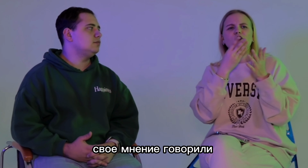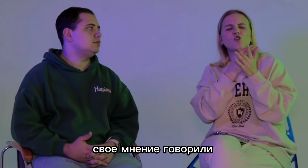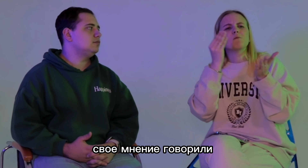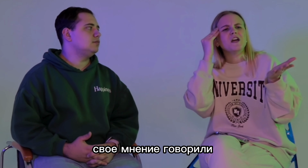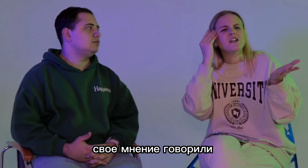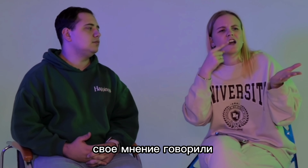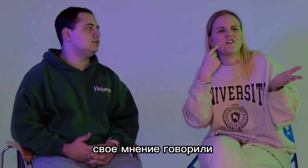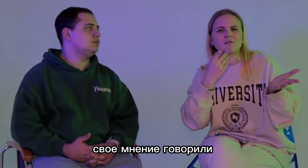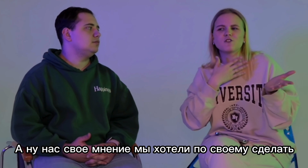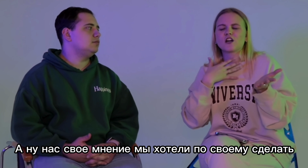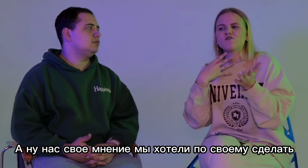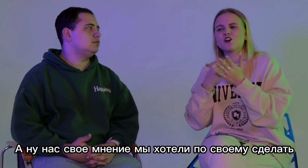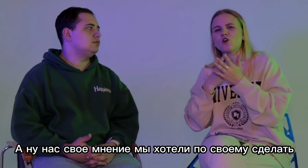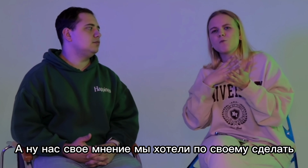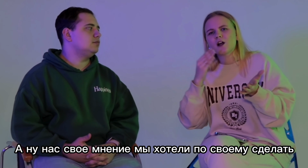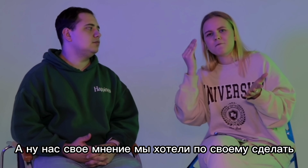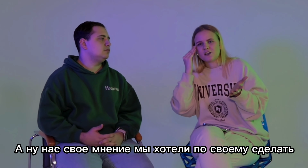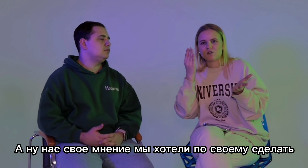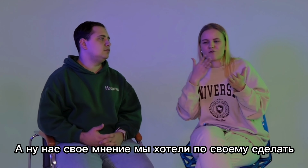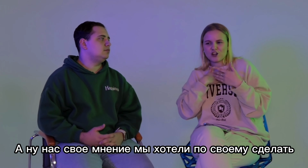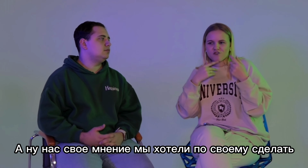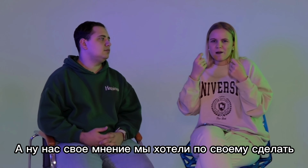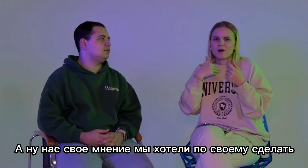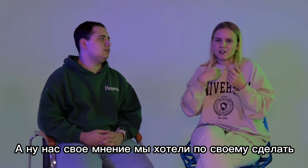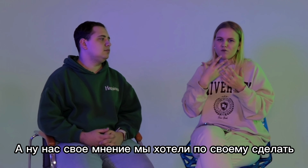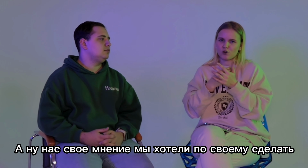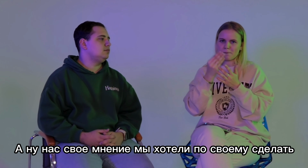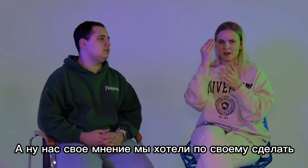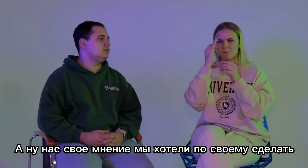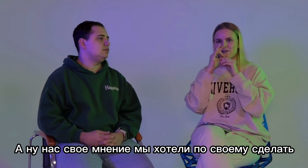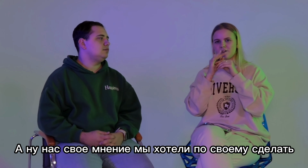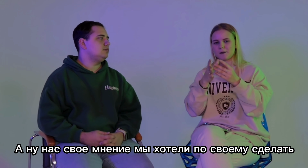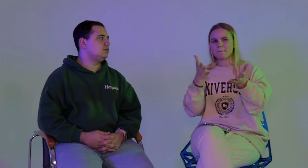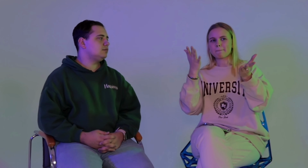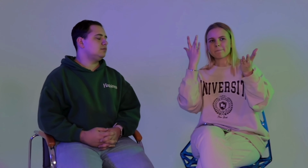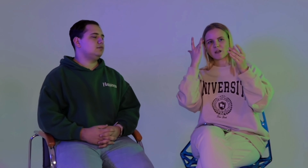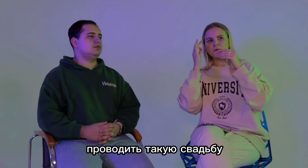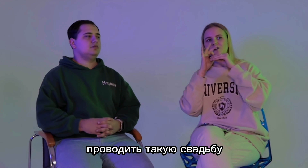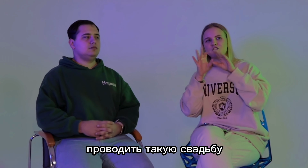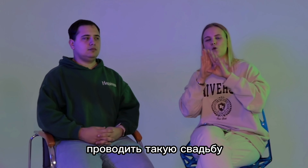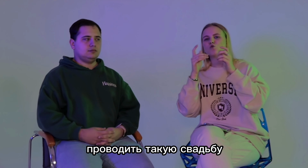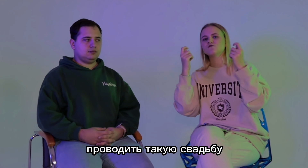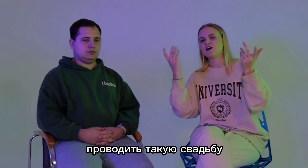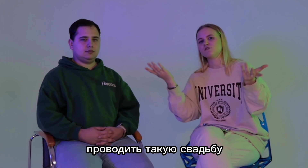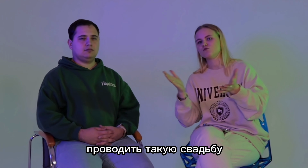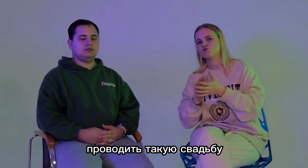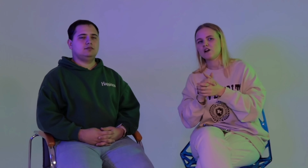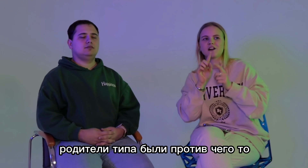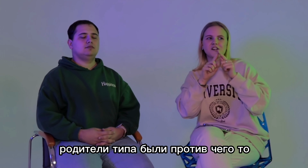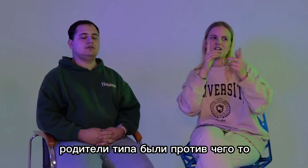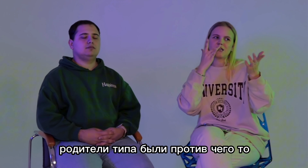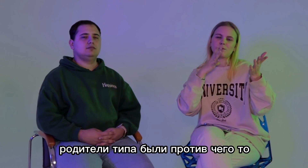твое мнение говорили, мы так твое было мнение, в нашей памяти твое мнение проводить такую свадьбу. Родители типа